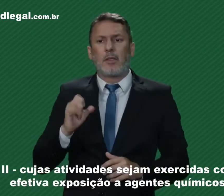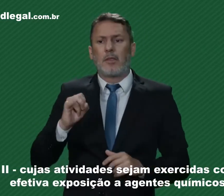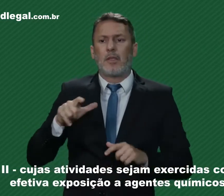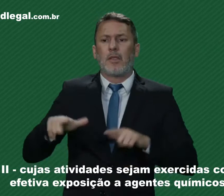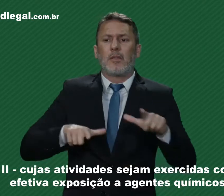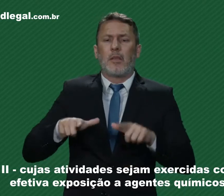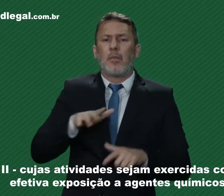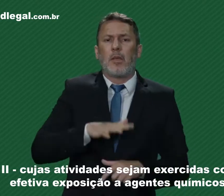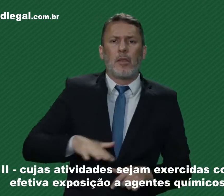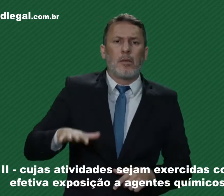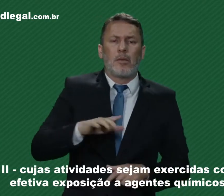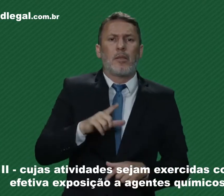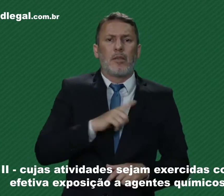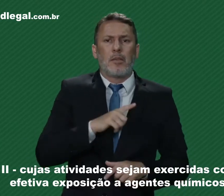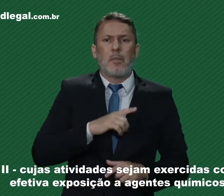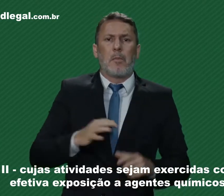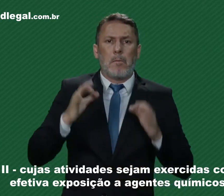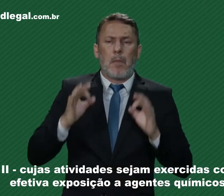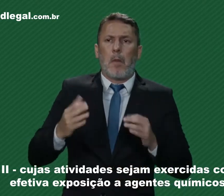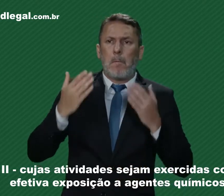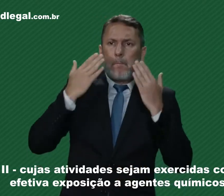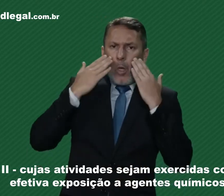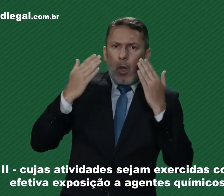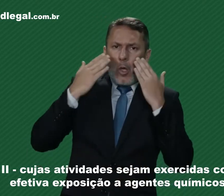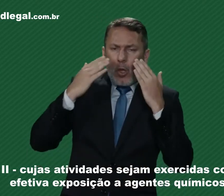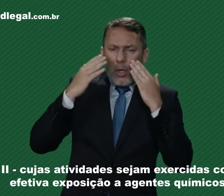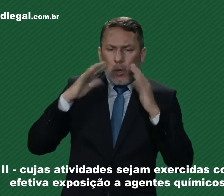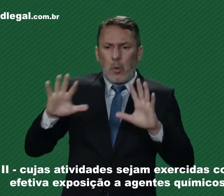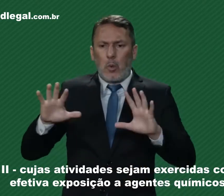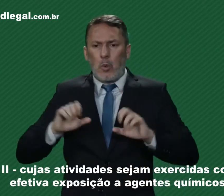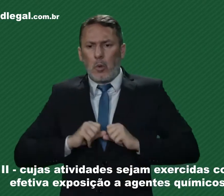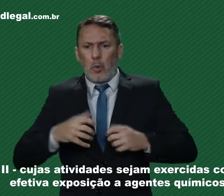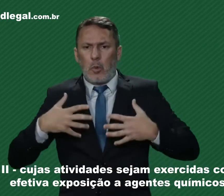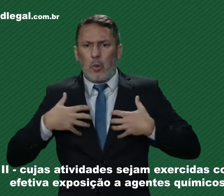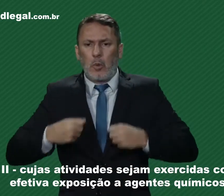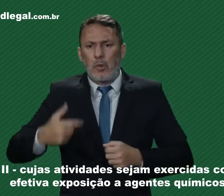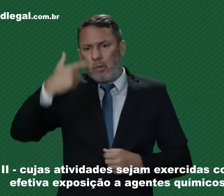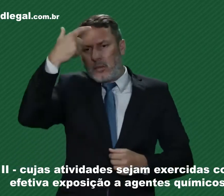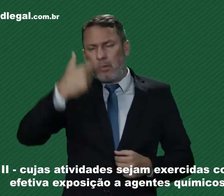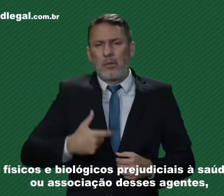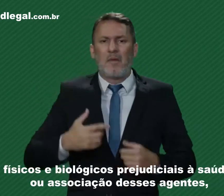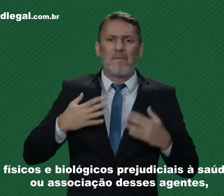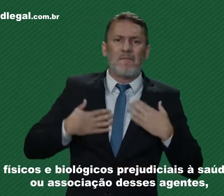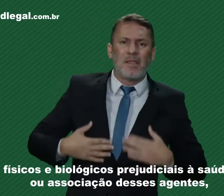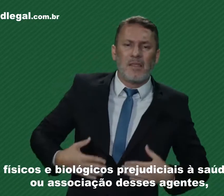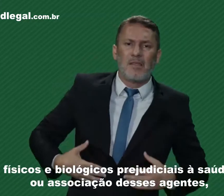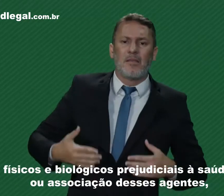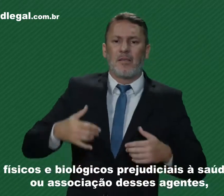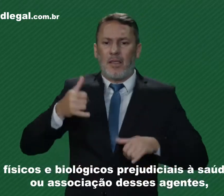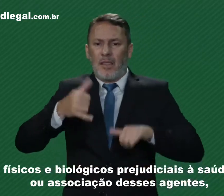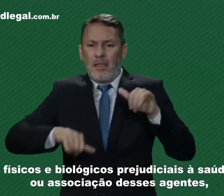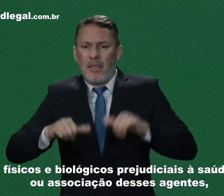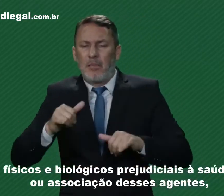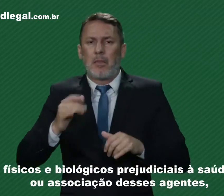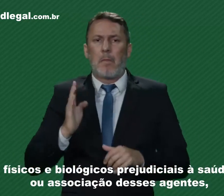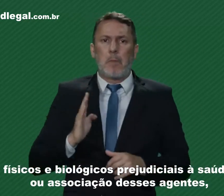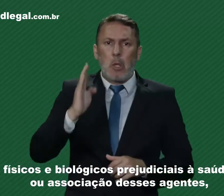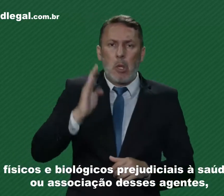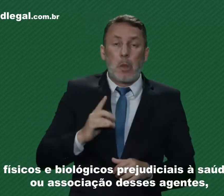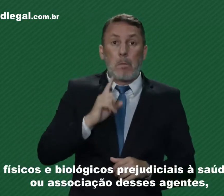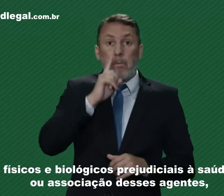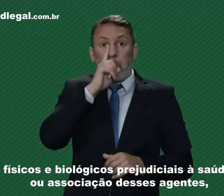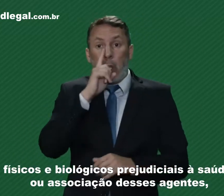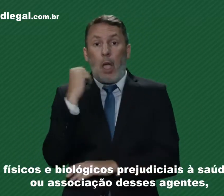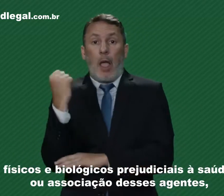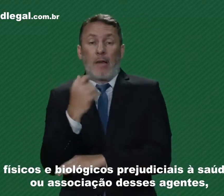2. Cujas atividades sejam exercidas com efetiva exposição a agentes químicos, físicos e biológicos